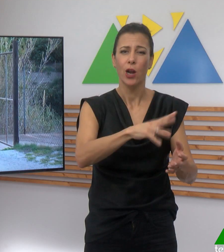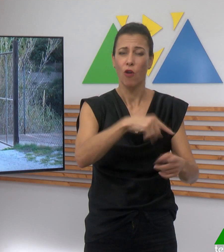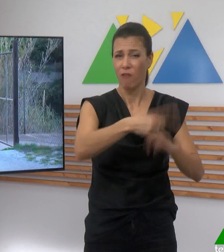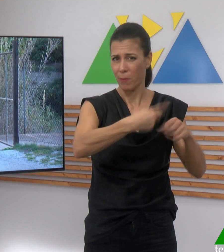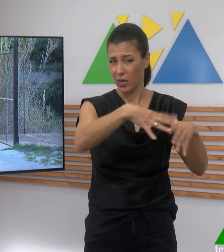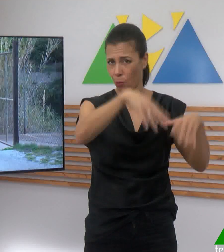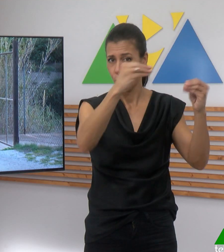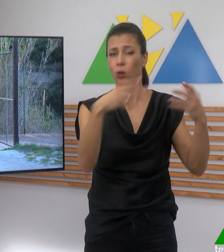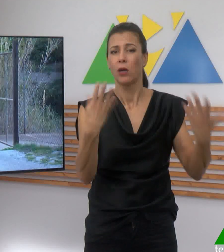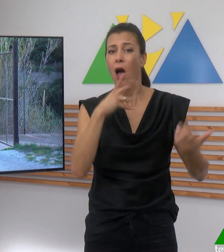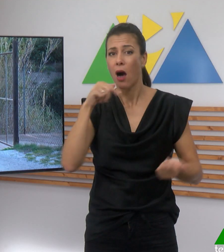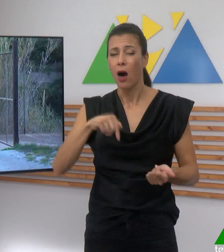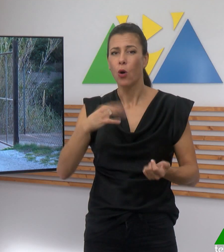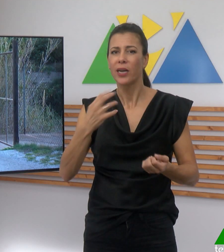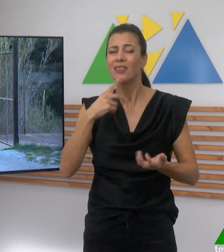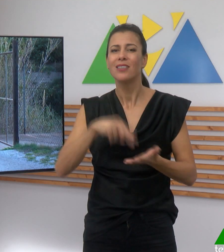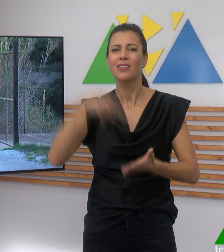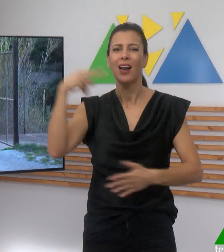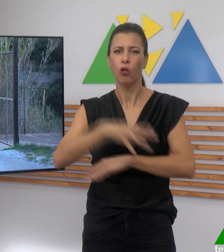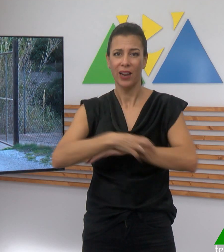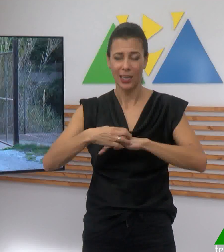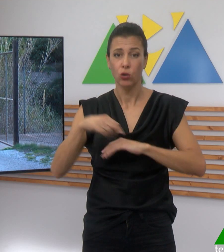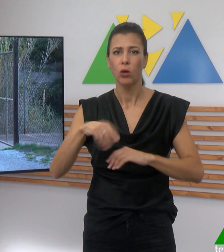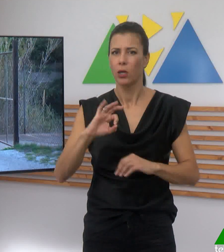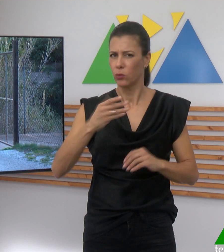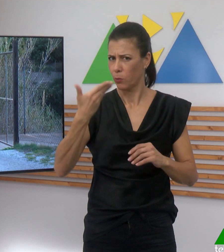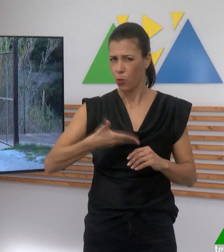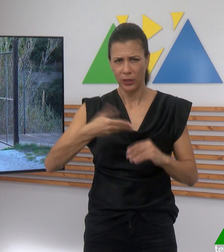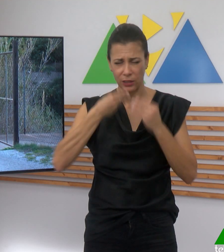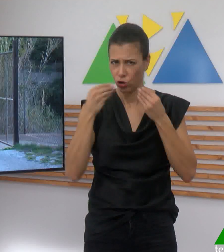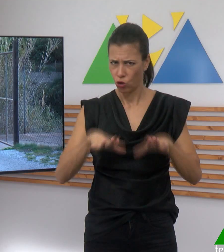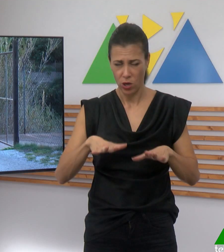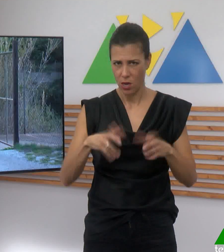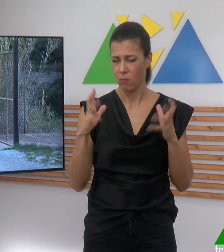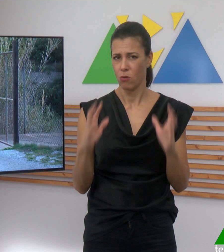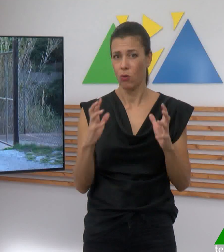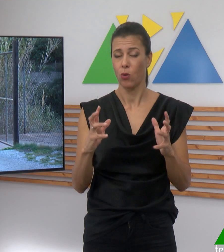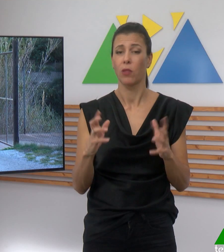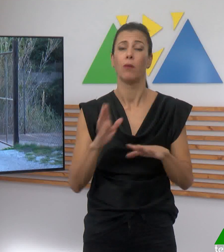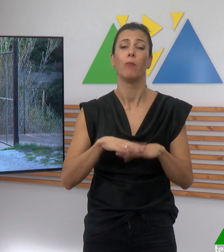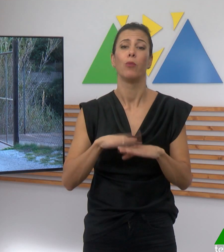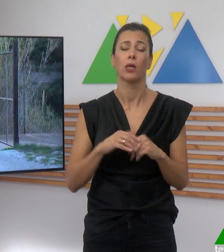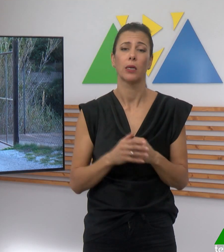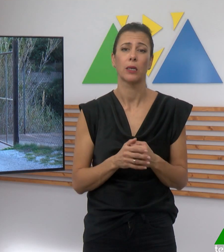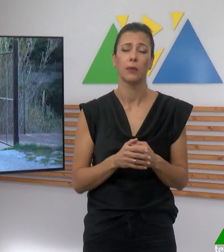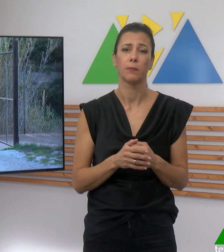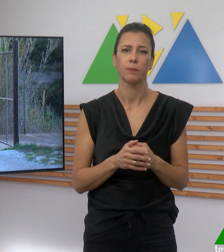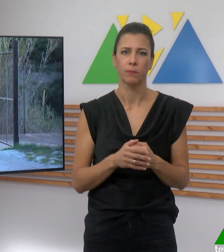estamos ahora mismo en El Salto del gato que tiene una importancia histórica tremenda porque eh se conserva